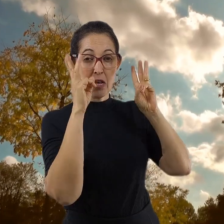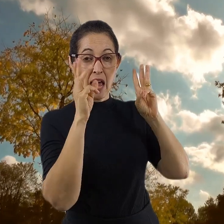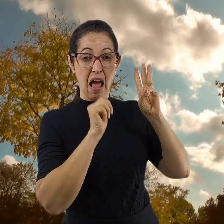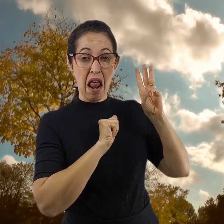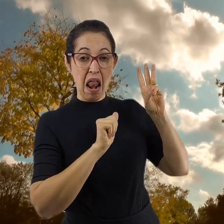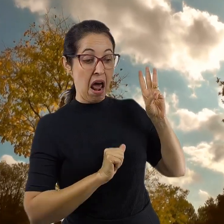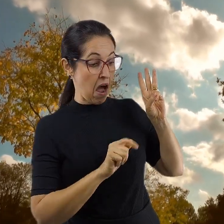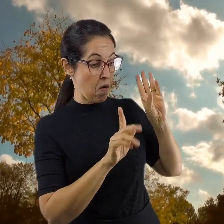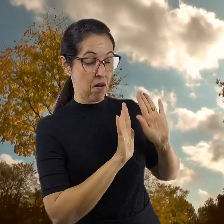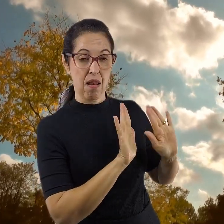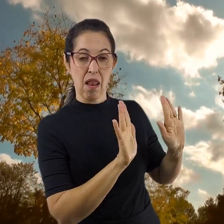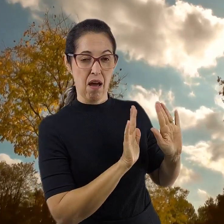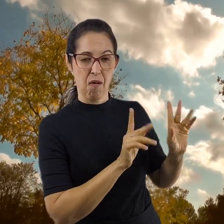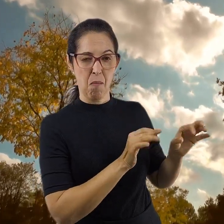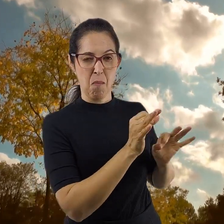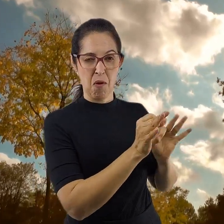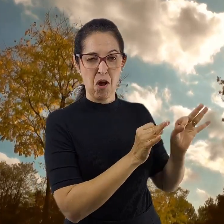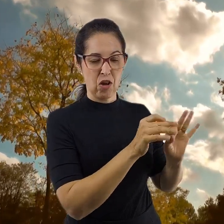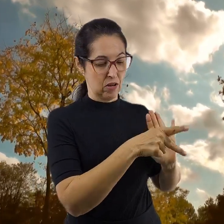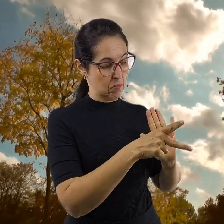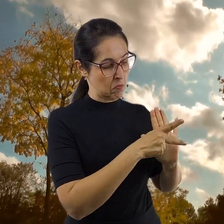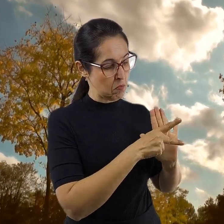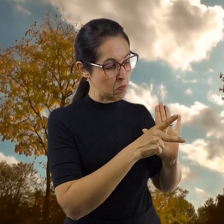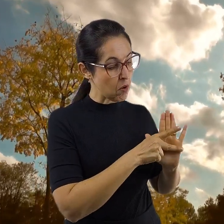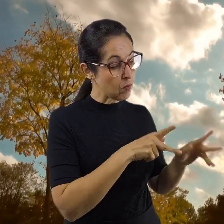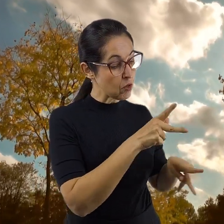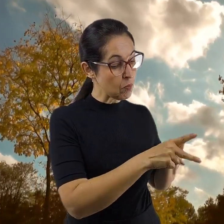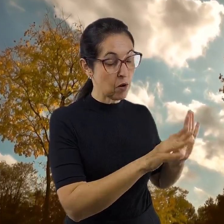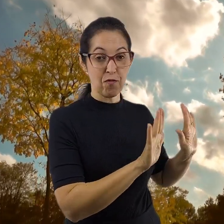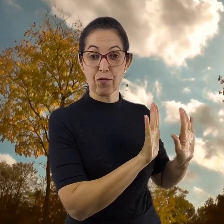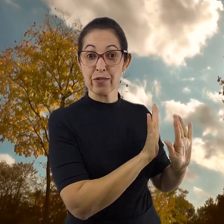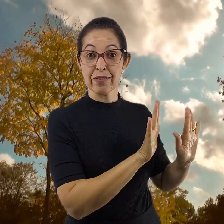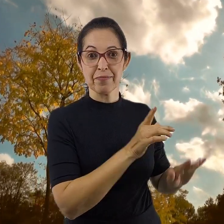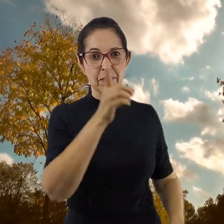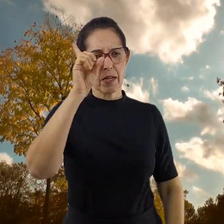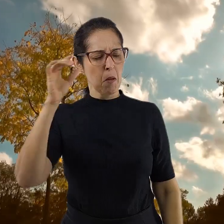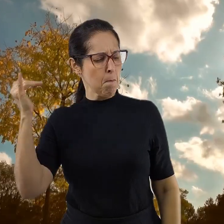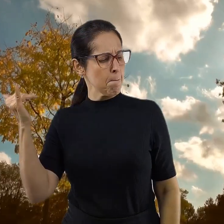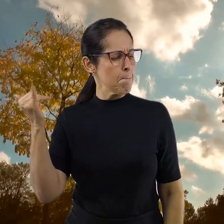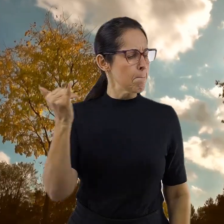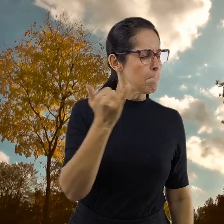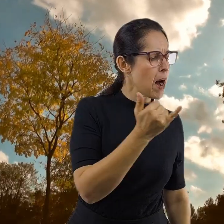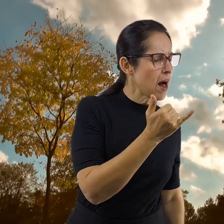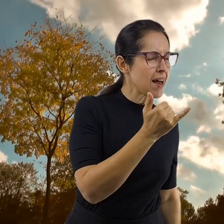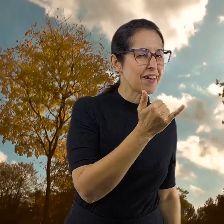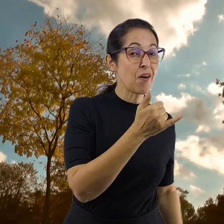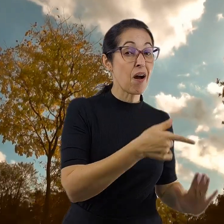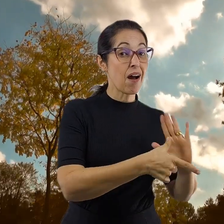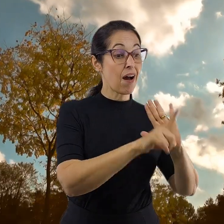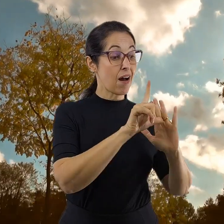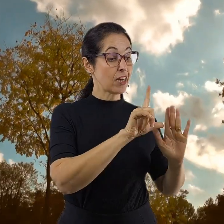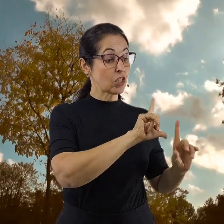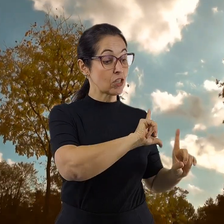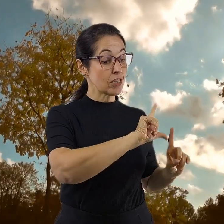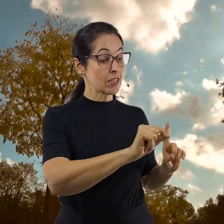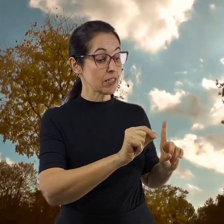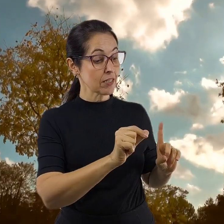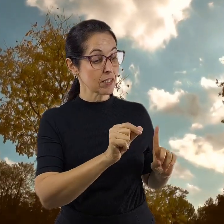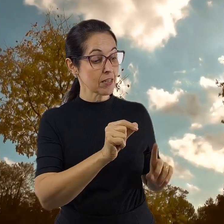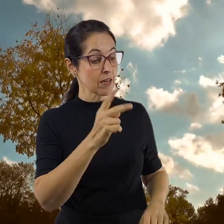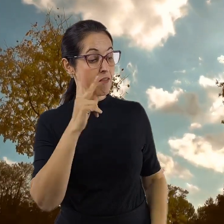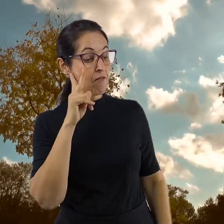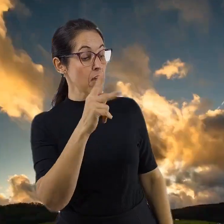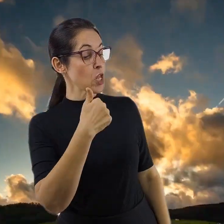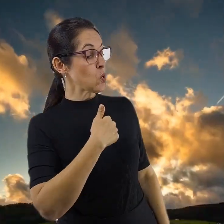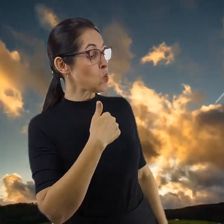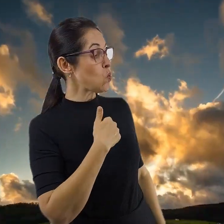não foi projeto de Israel. Foi Deus que falou na última hora, antes da saída, vendo eu